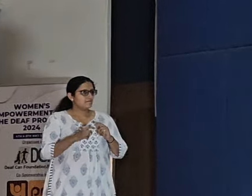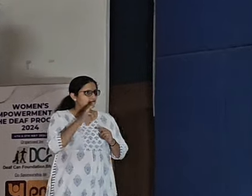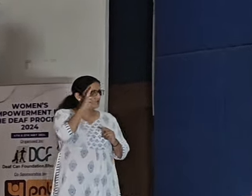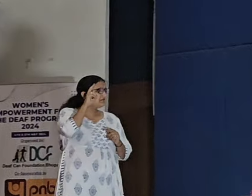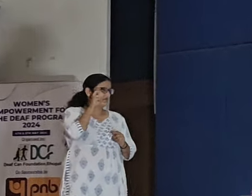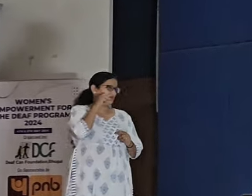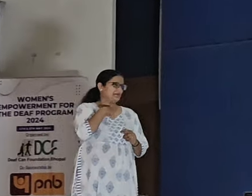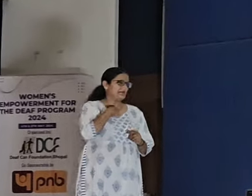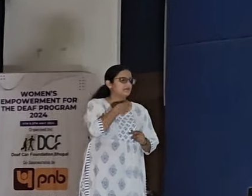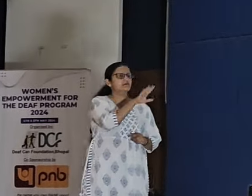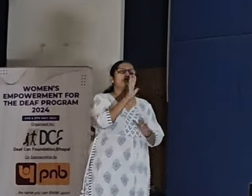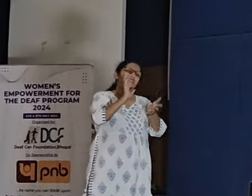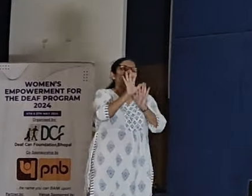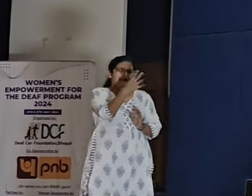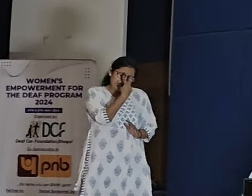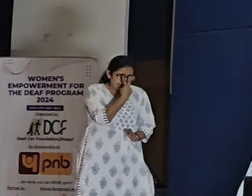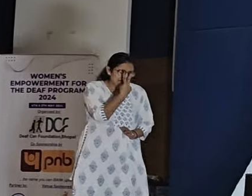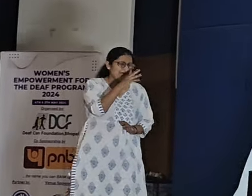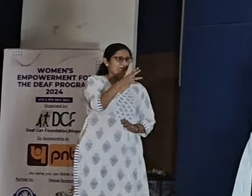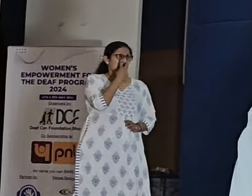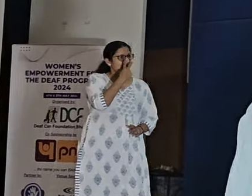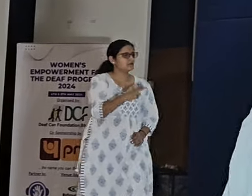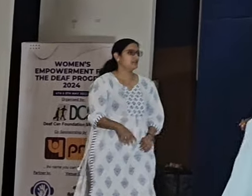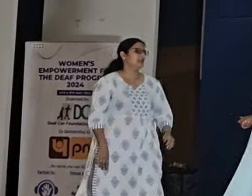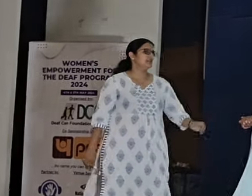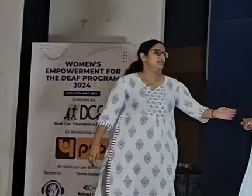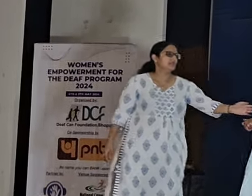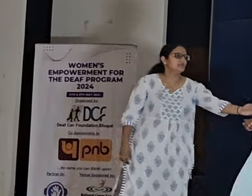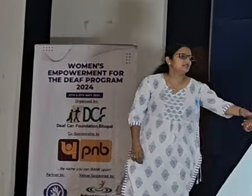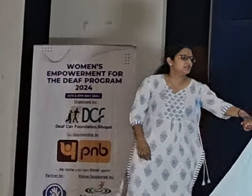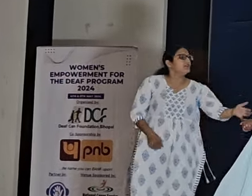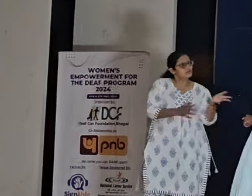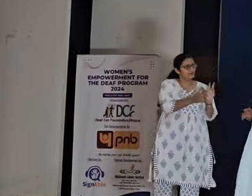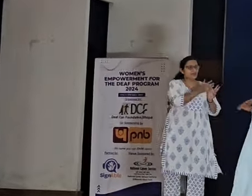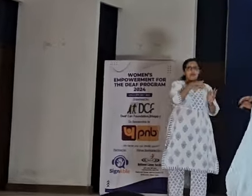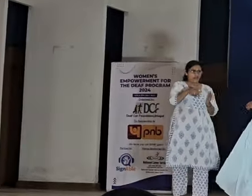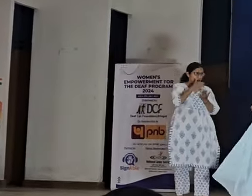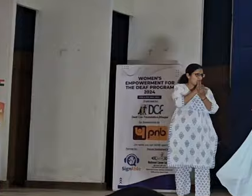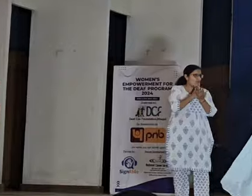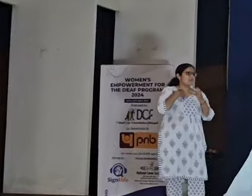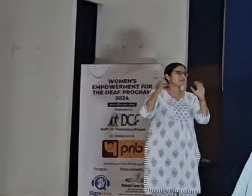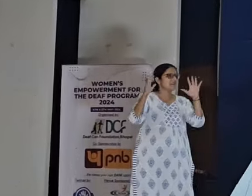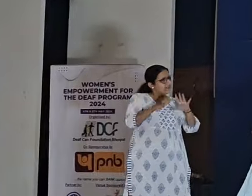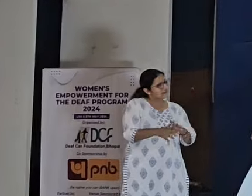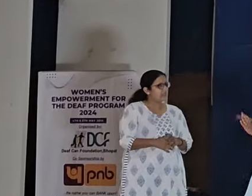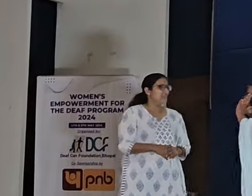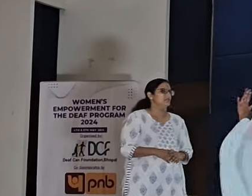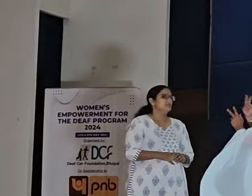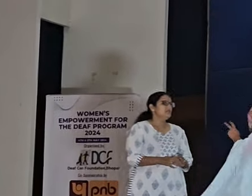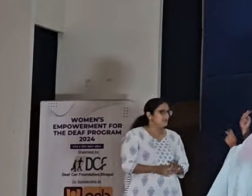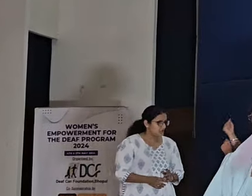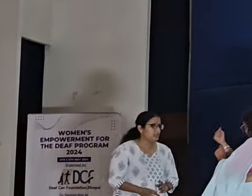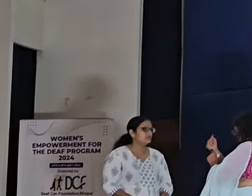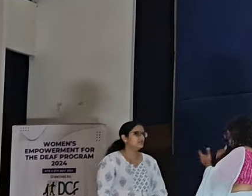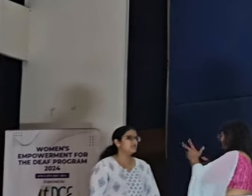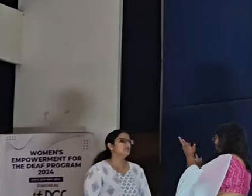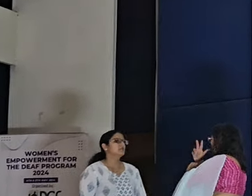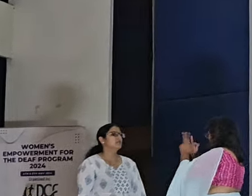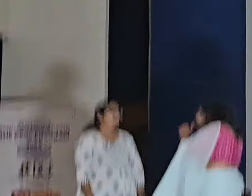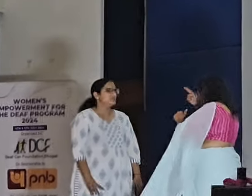डोंट से पे अटेंशन व्हेन आई वर्क माय हार्ट फॉर यू। अगर मैं साइड कर रही हूँ अरे अरे रुकना मुझे देख,